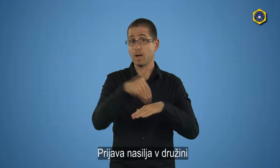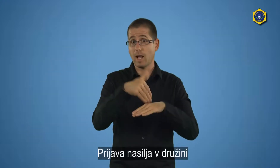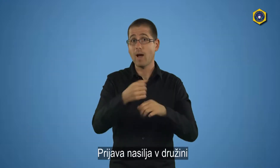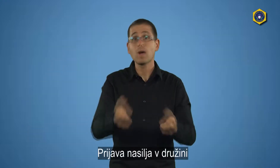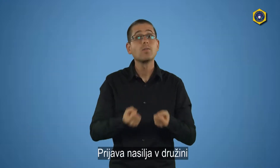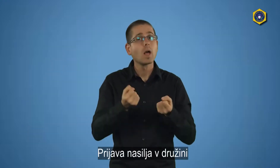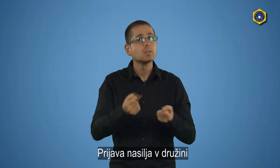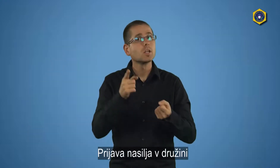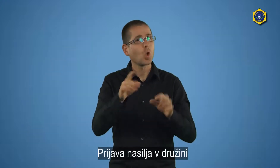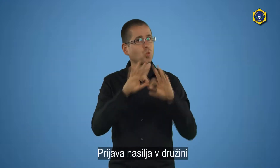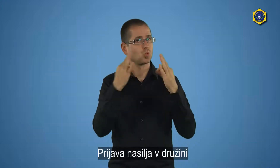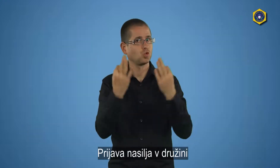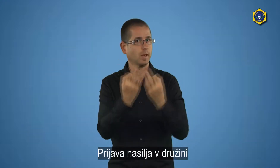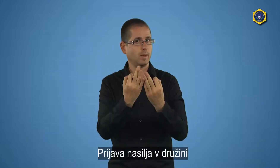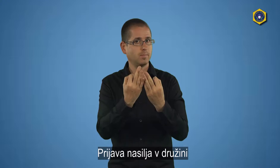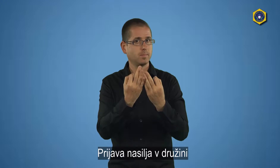Prijava nasilja v družini.